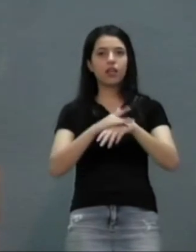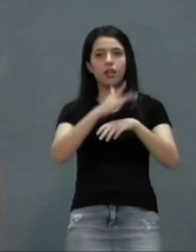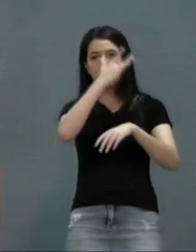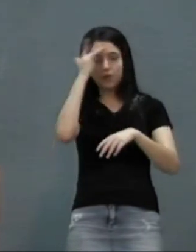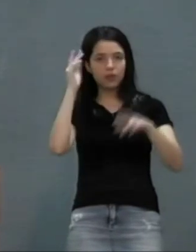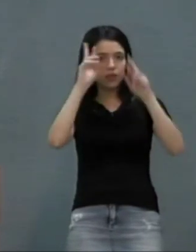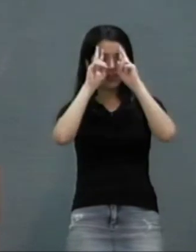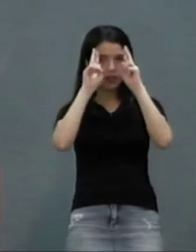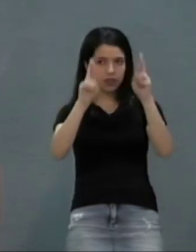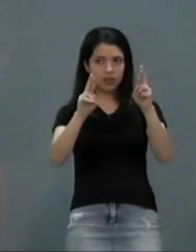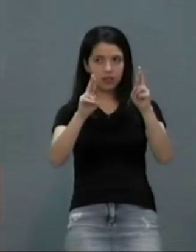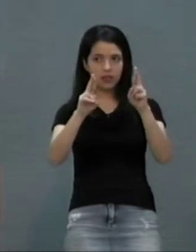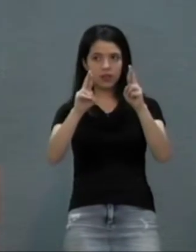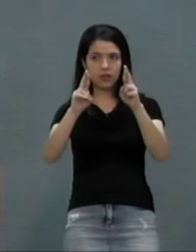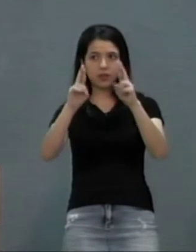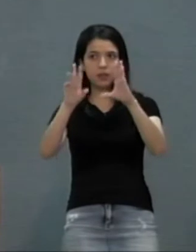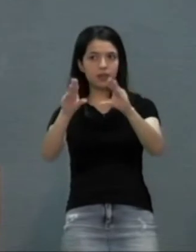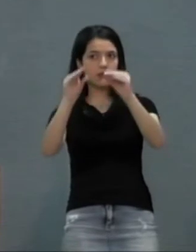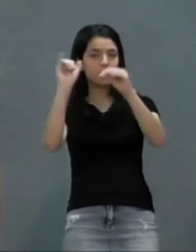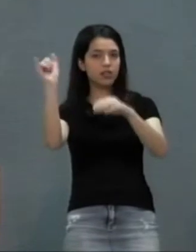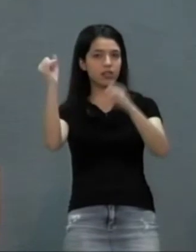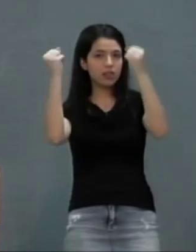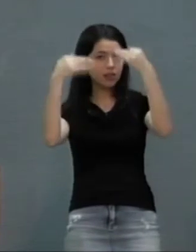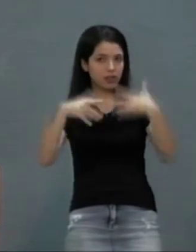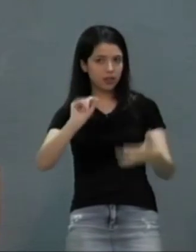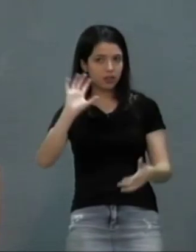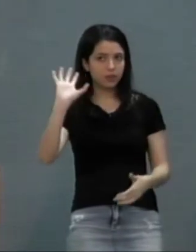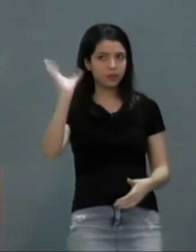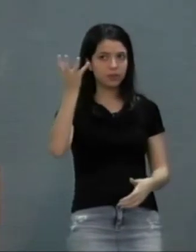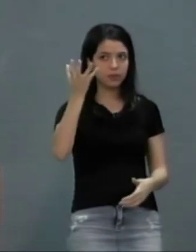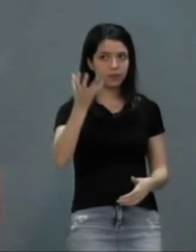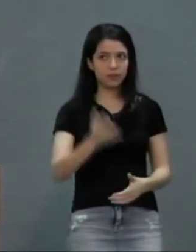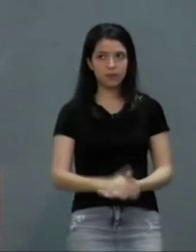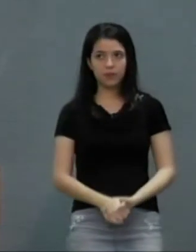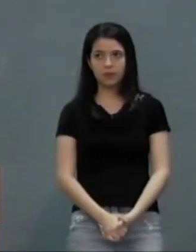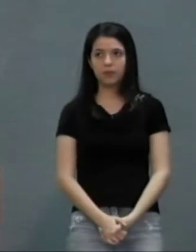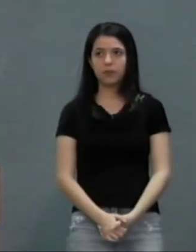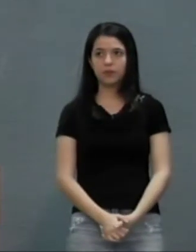tínhamos um retorno, então vamos aguardar algum retorno do DR para que possamos falar alguma coisa da Rodovia do Café.